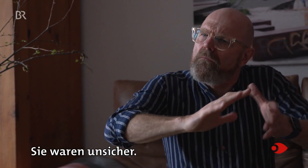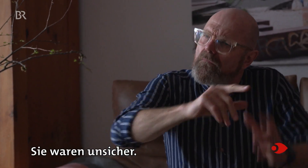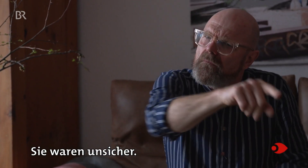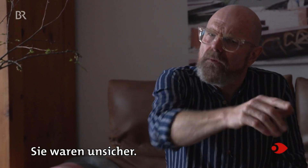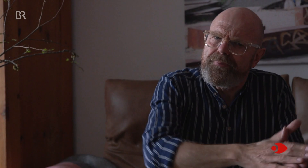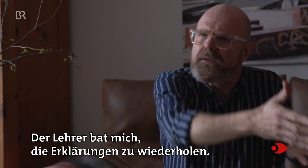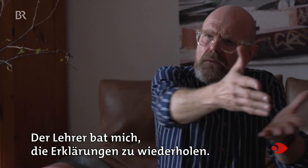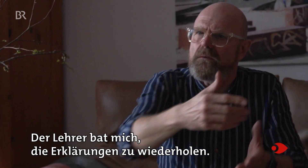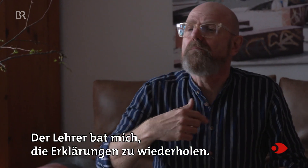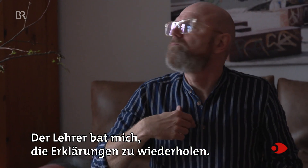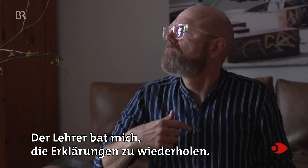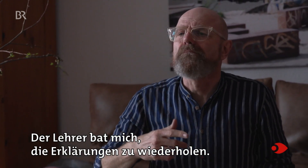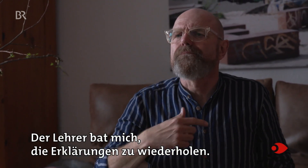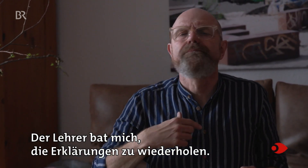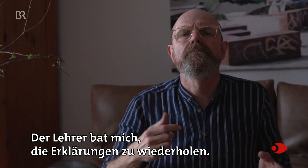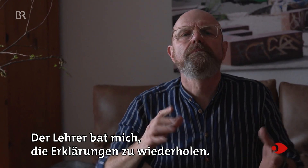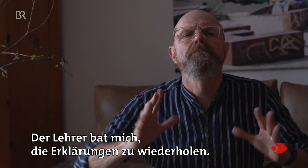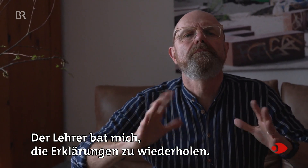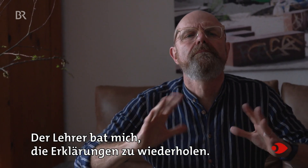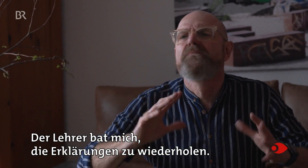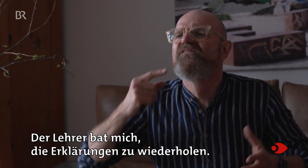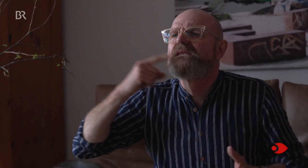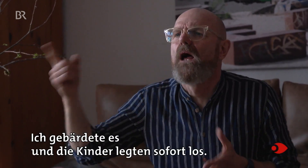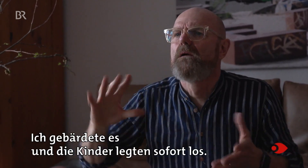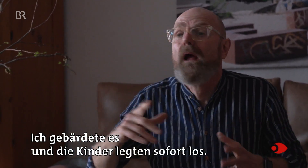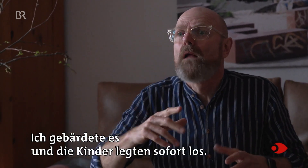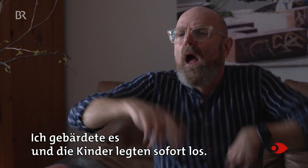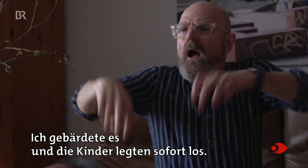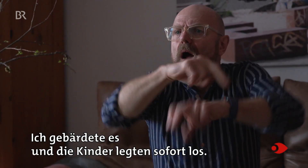unsicher. Der Lehrer bat mich, die Erklärungen zu wiederholen. Ich gebärdete es und die